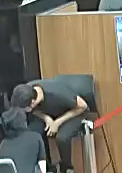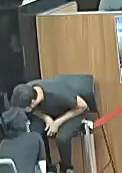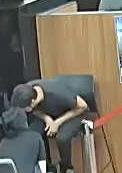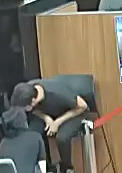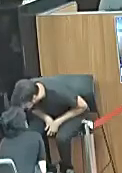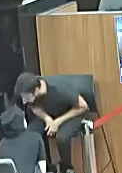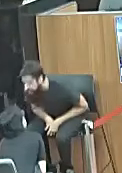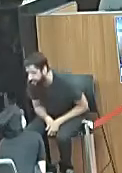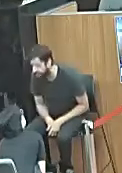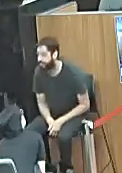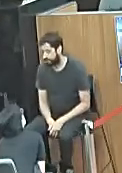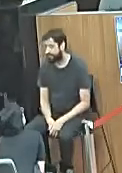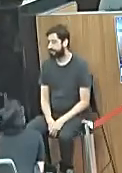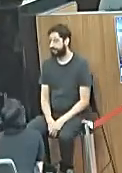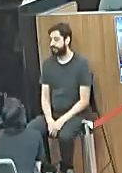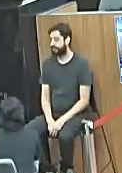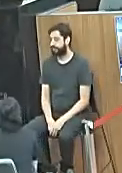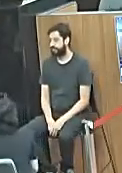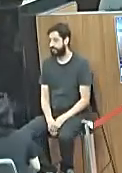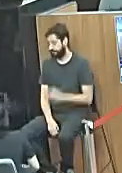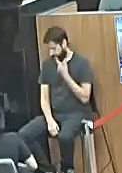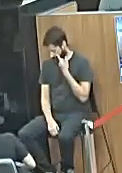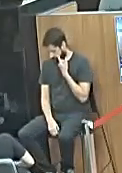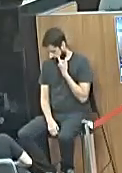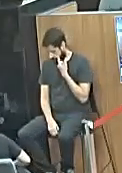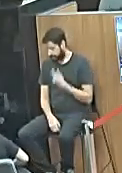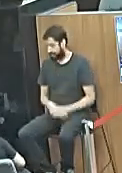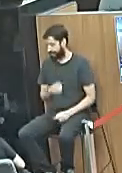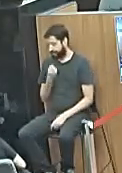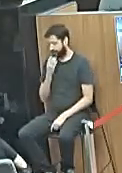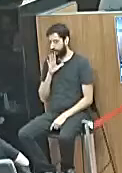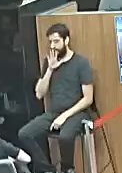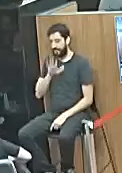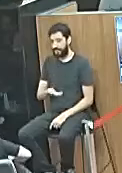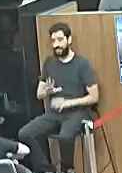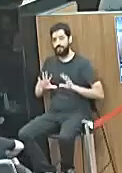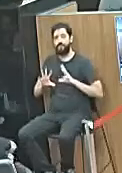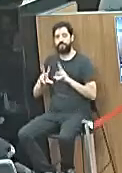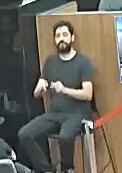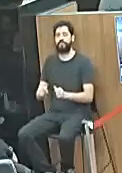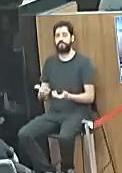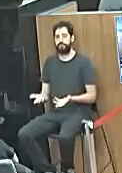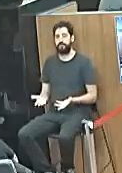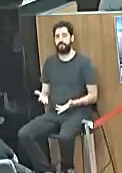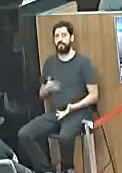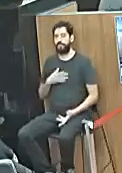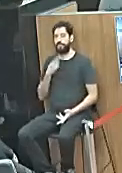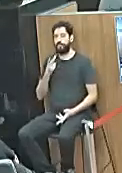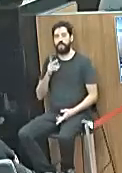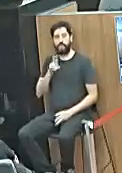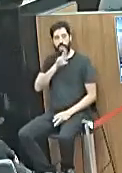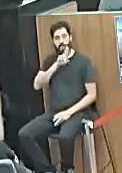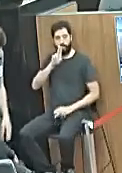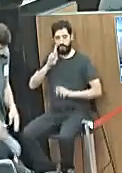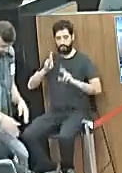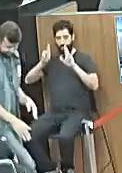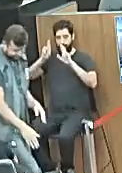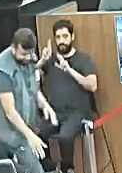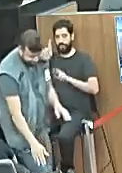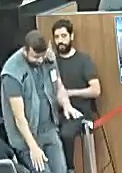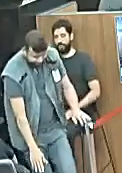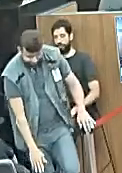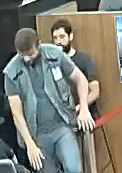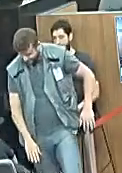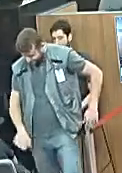boa tarde a todos e todas gostaria de experimentar mesmo em nome do deputado jean a